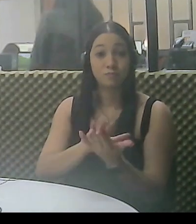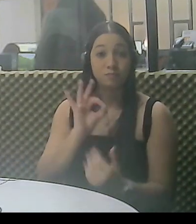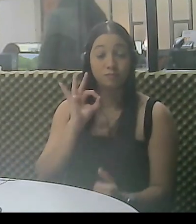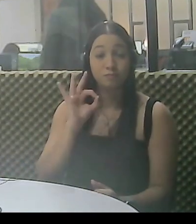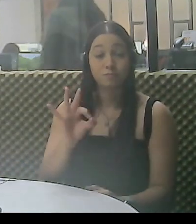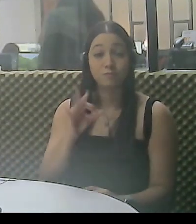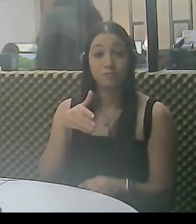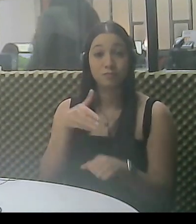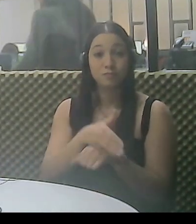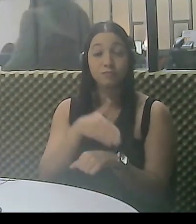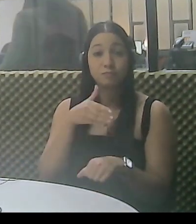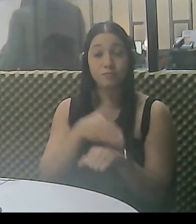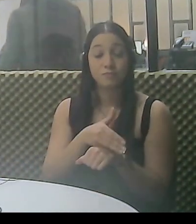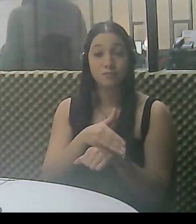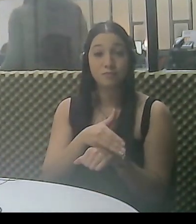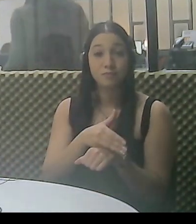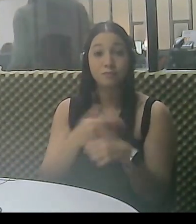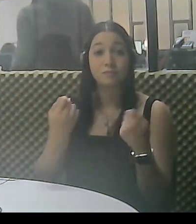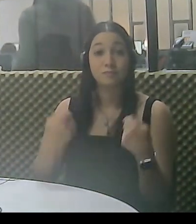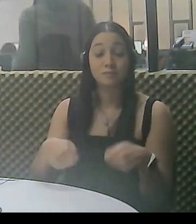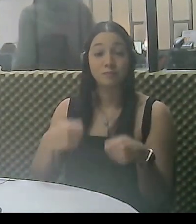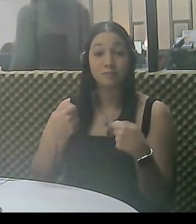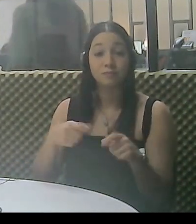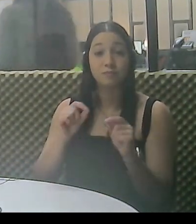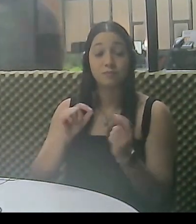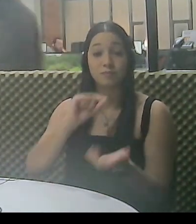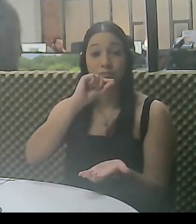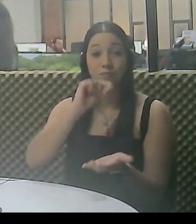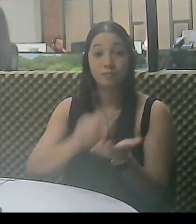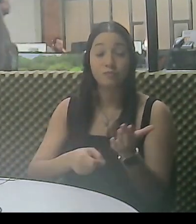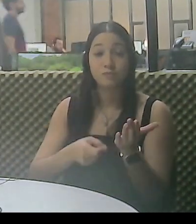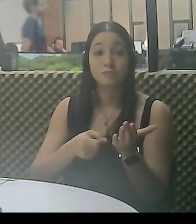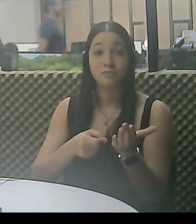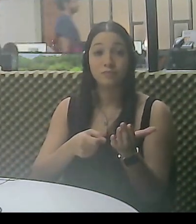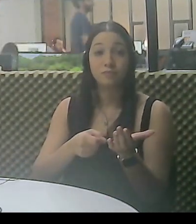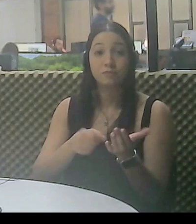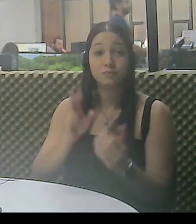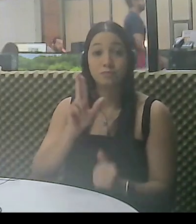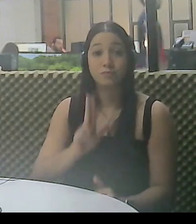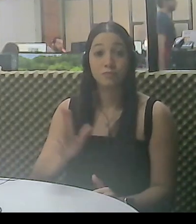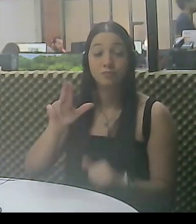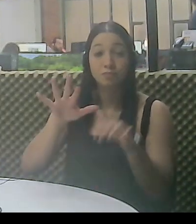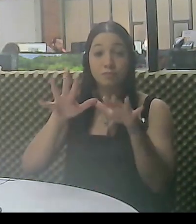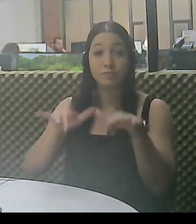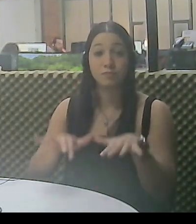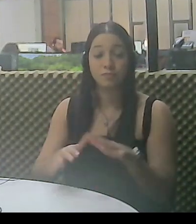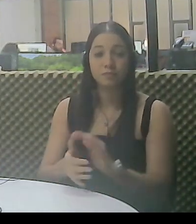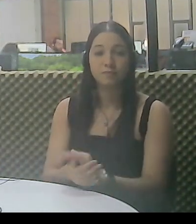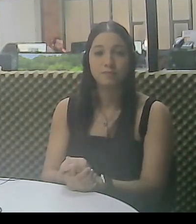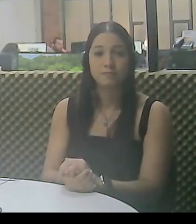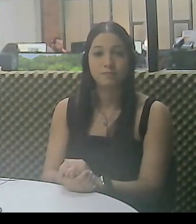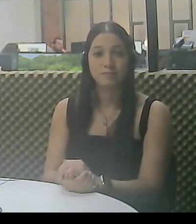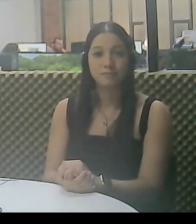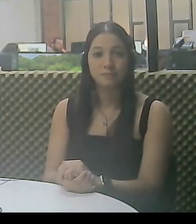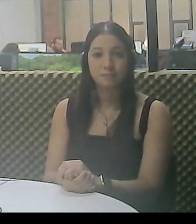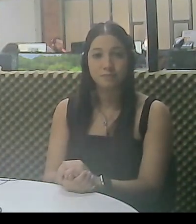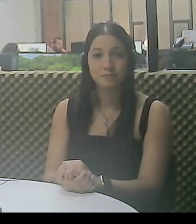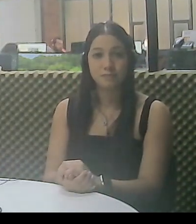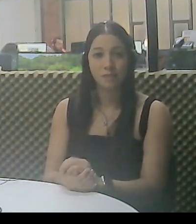Para participar do Nota Certa, é preciso fazer o credenciamento pelo UD Digital.